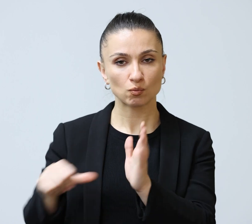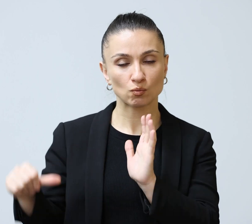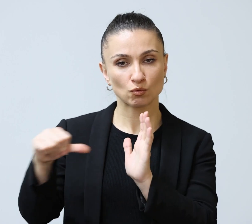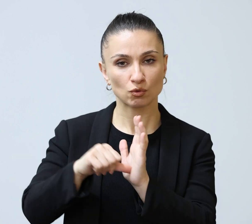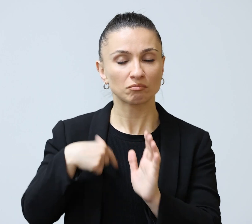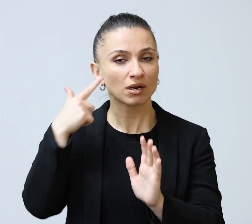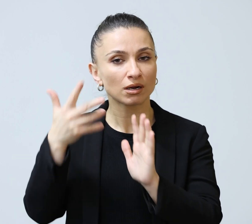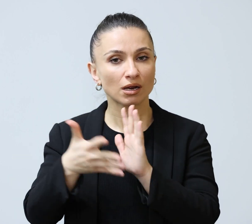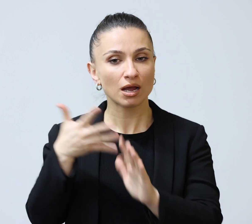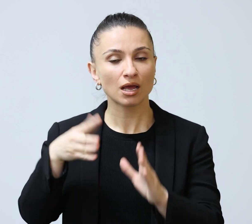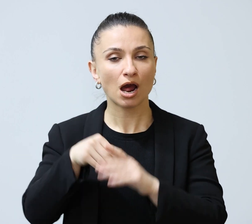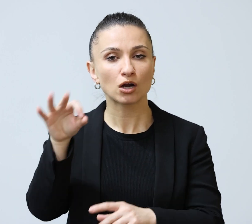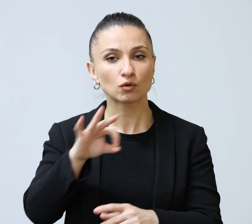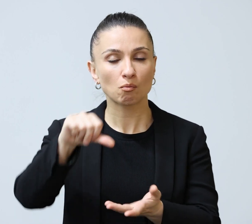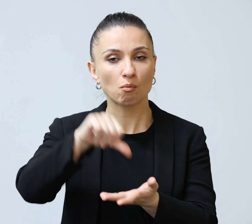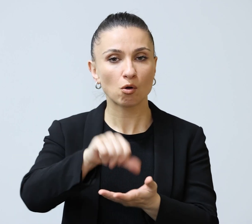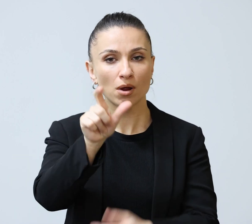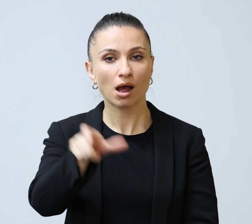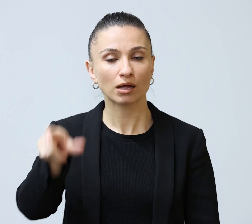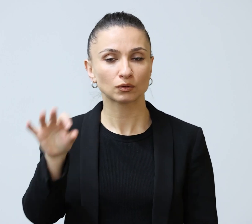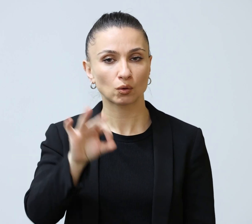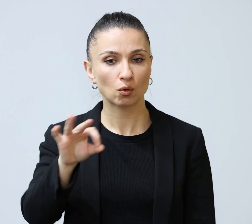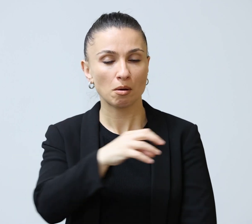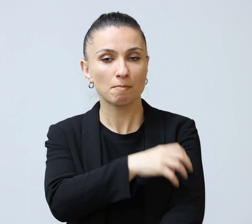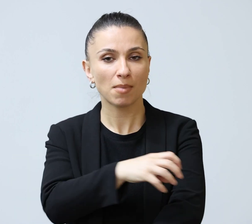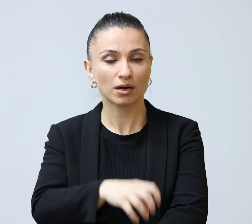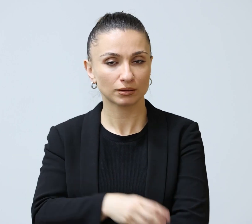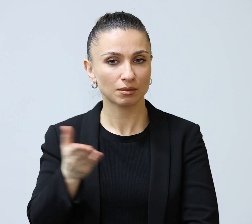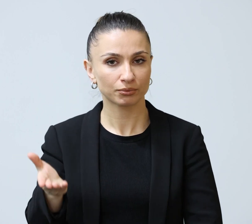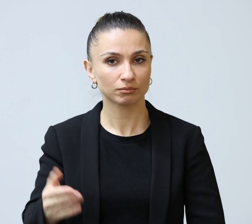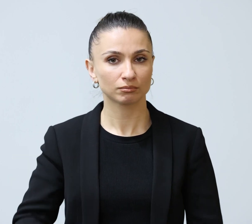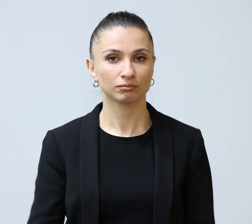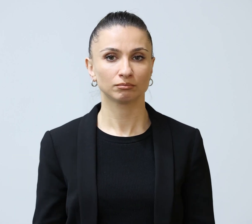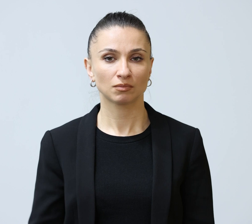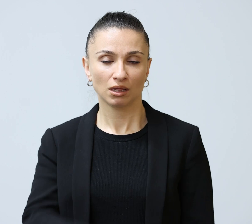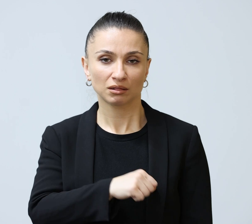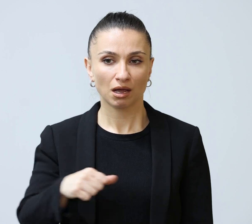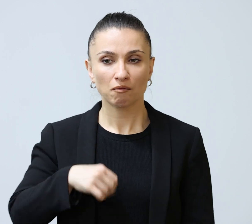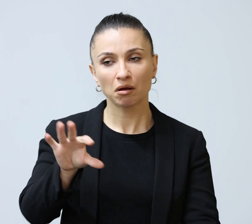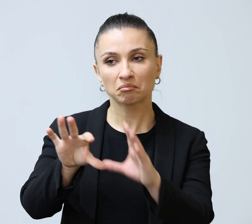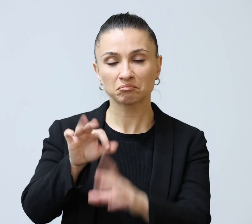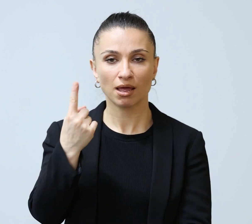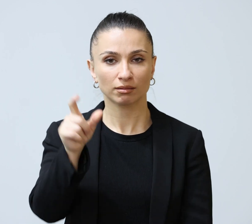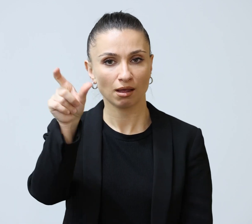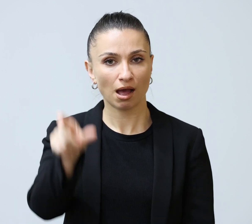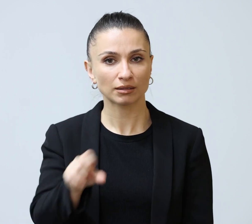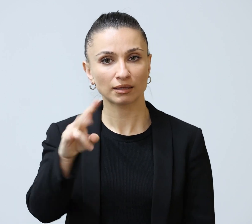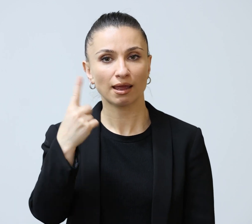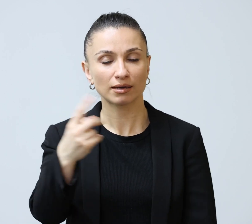քո կյանքը կդարձնի ավելի լավը։ Ընտրություններին պետք է գունավորես քեզ համար ցանկալի մեկ անձից կամ մեկ կուսակցությունից